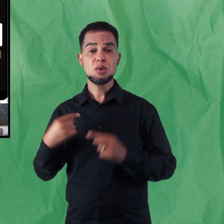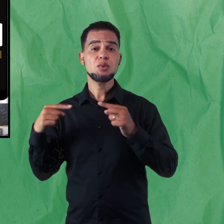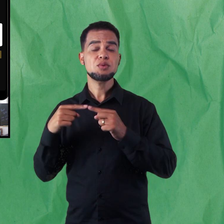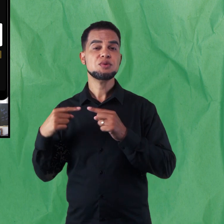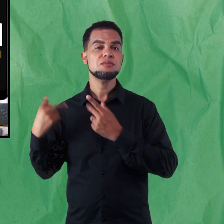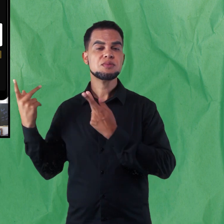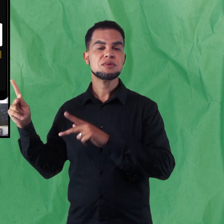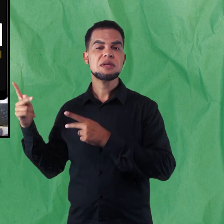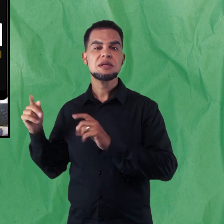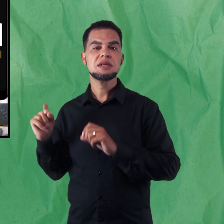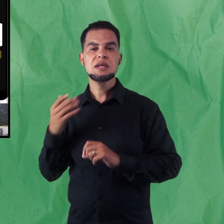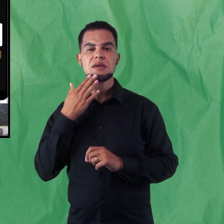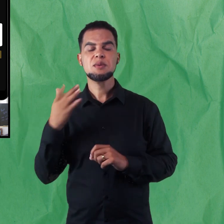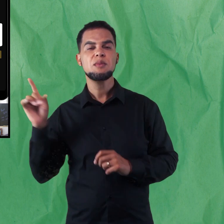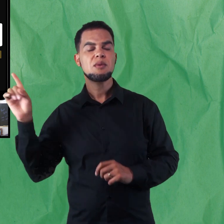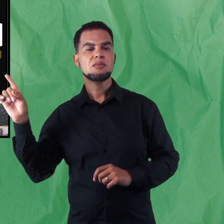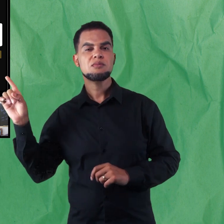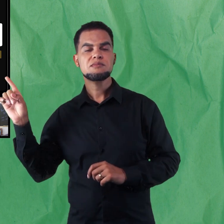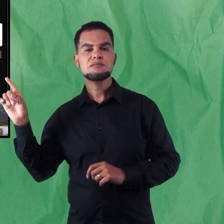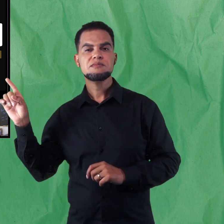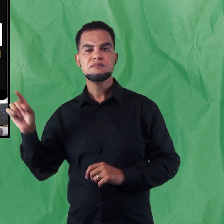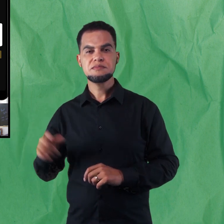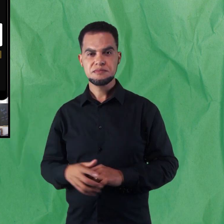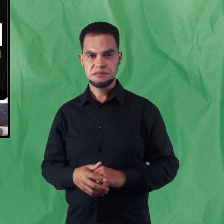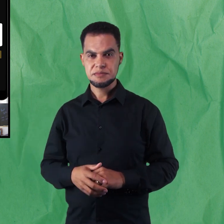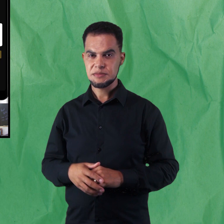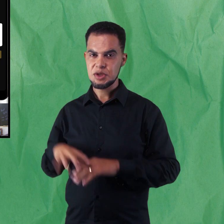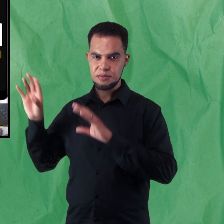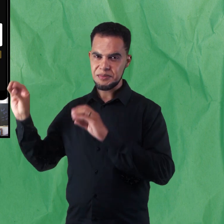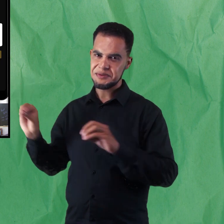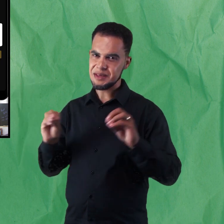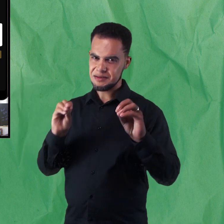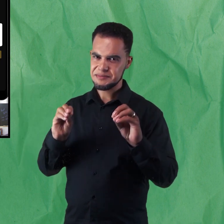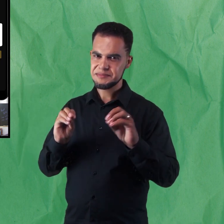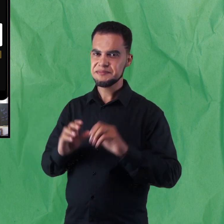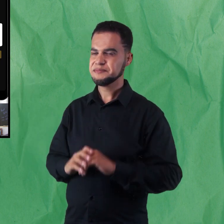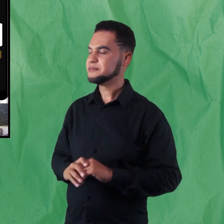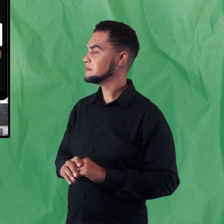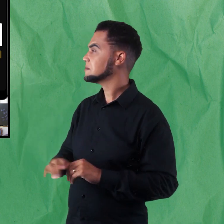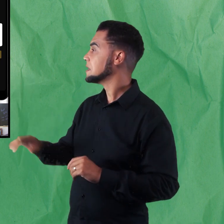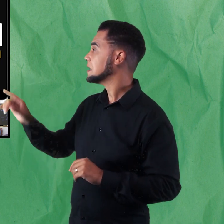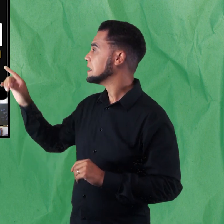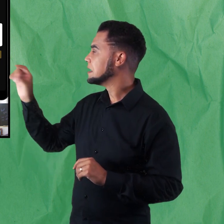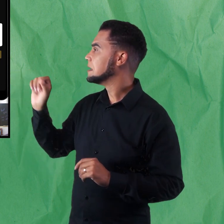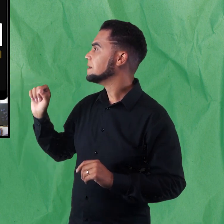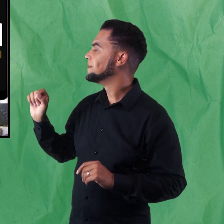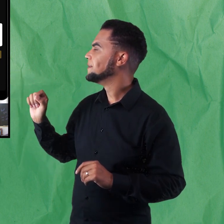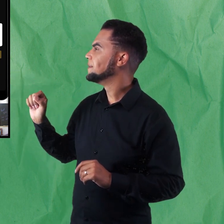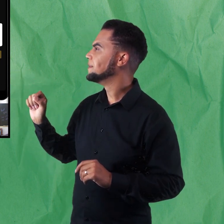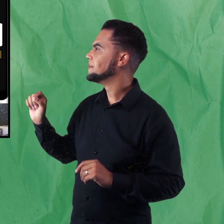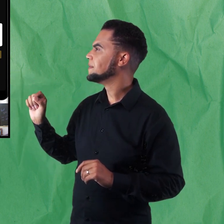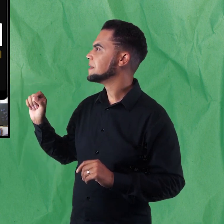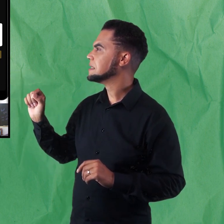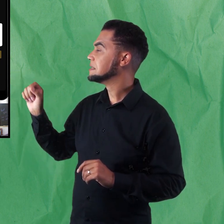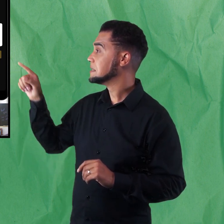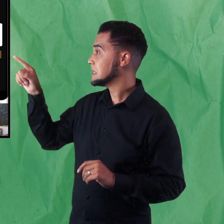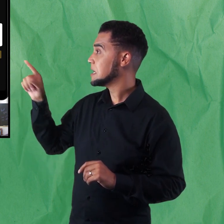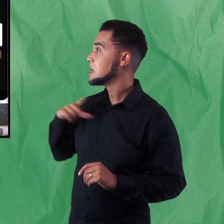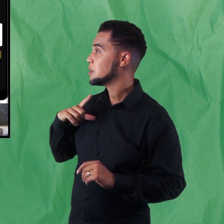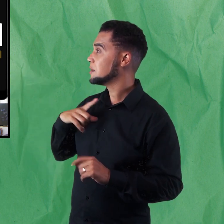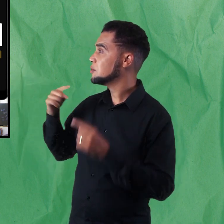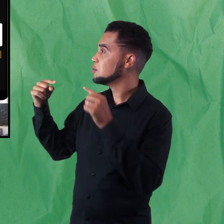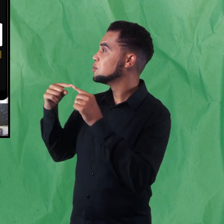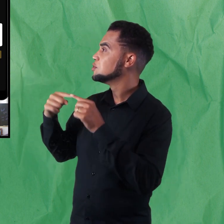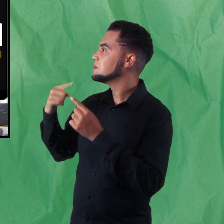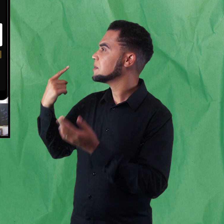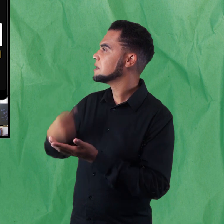dele é o Firebase auth types que eu importei, certo? e eu tenho o